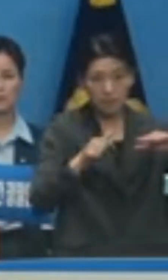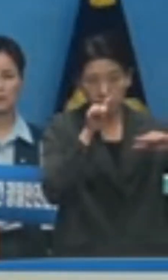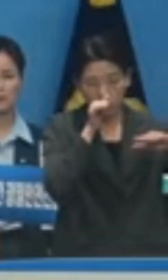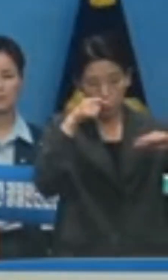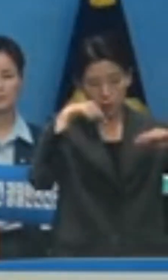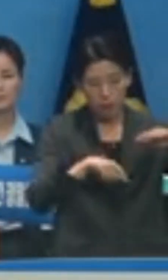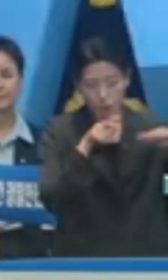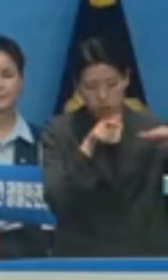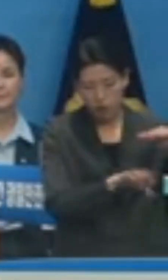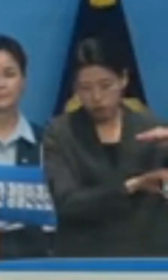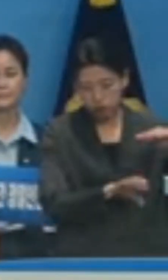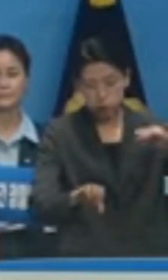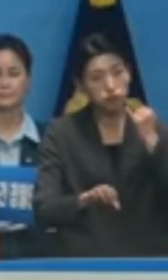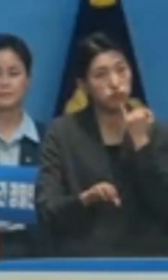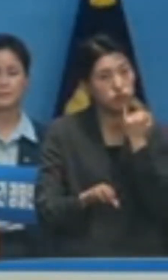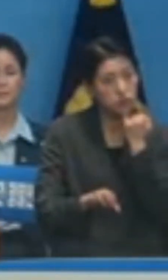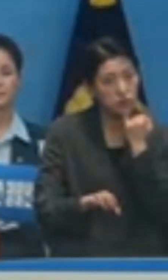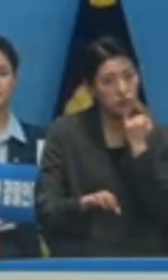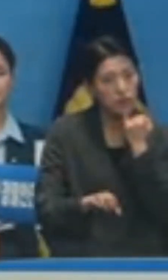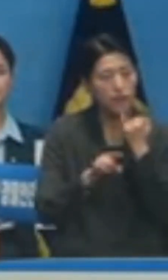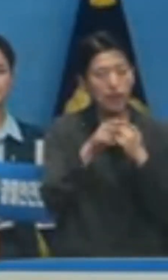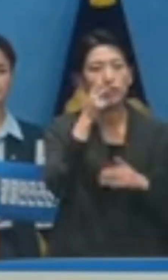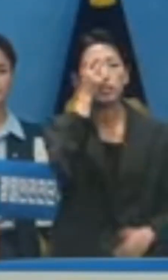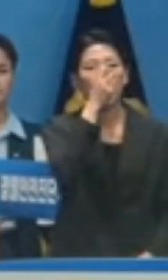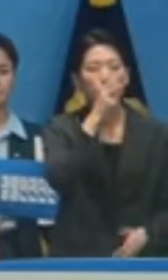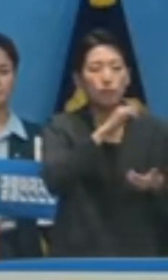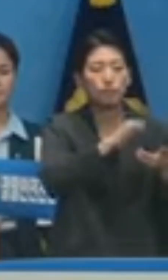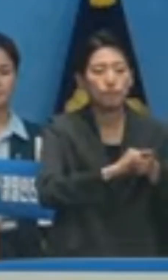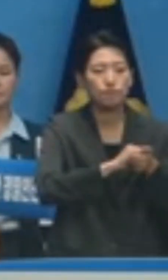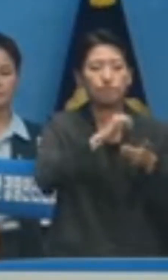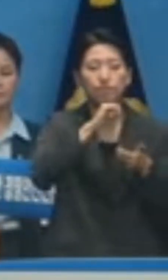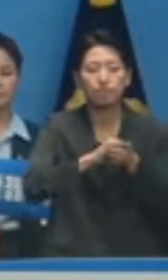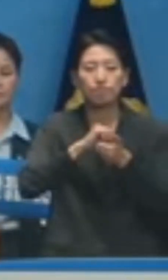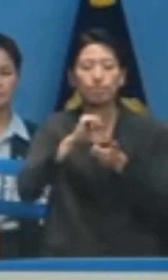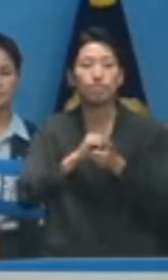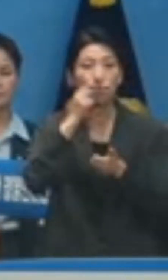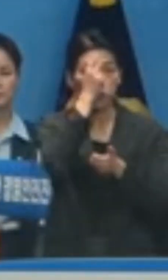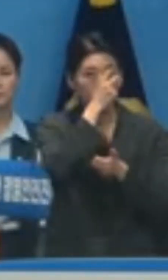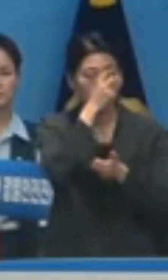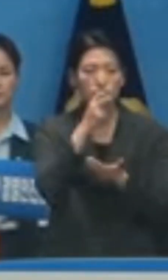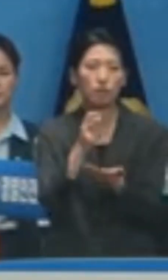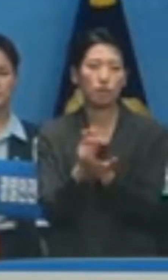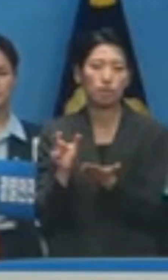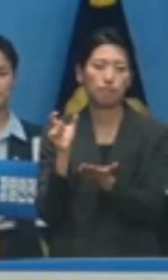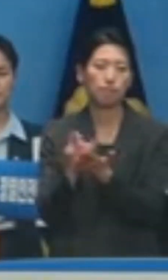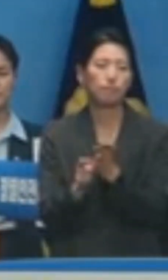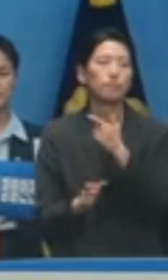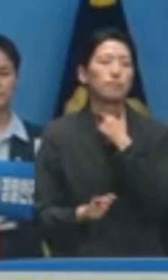의무를 강화하며 주기적인 안전점검을 법적으로 의무화하겠습니다.